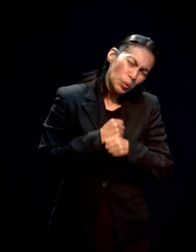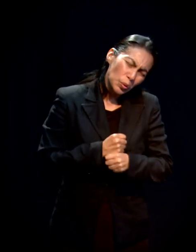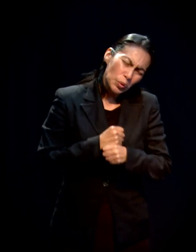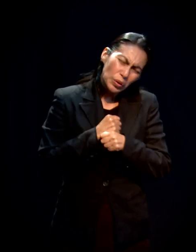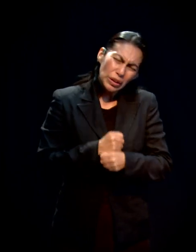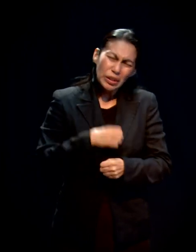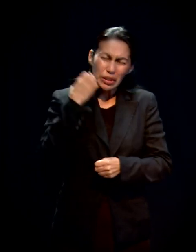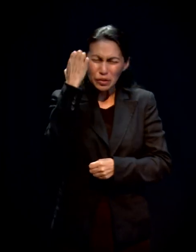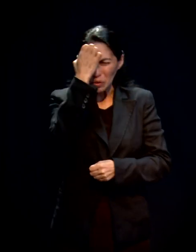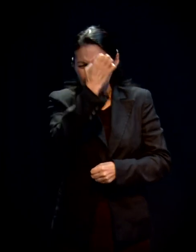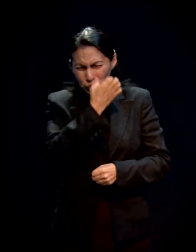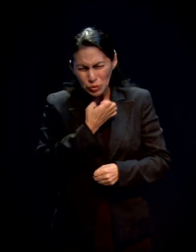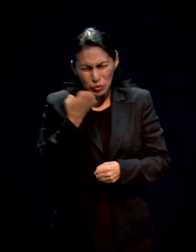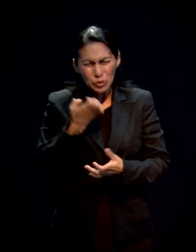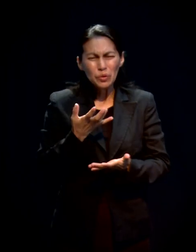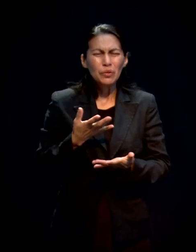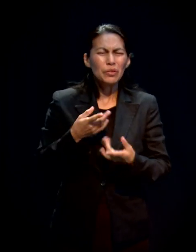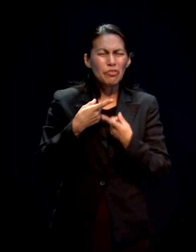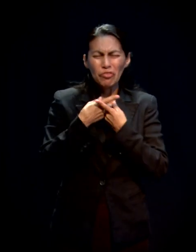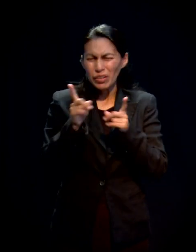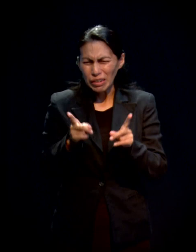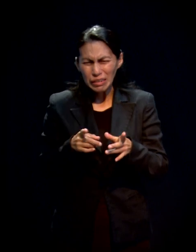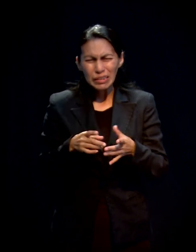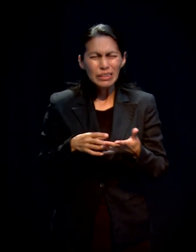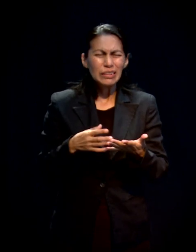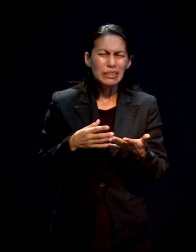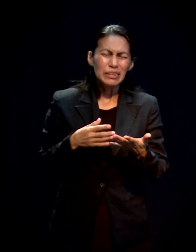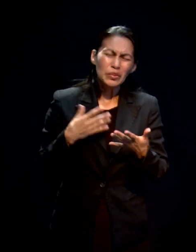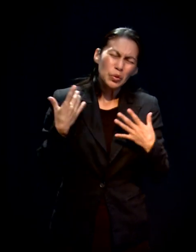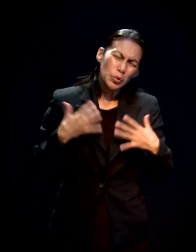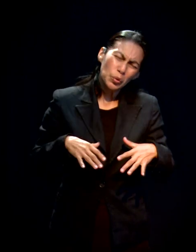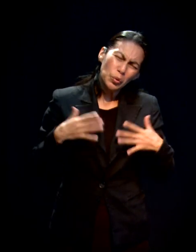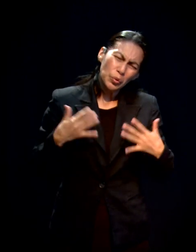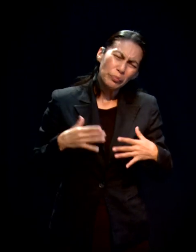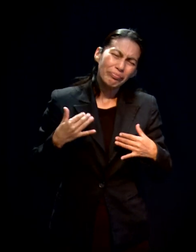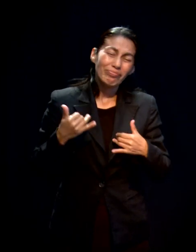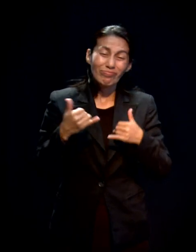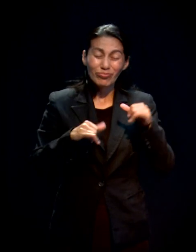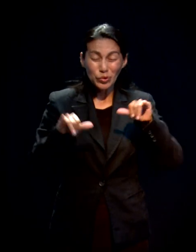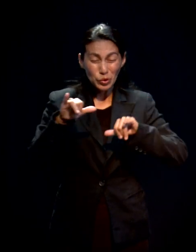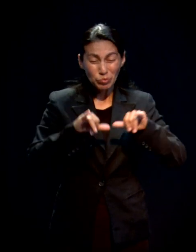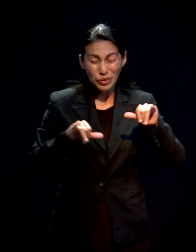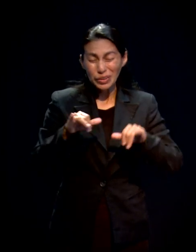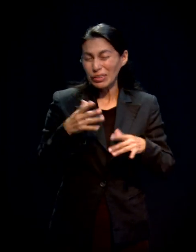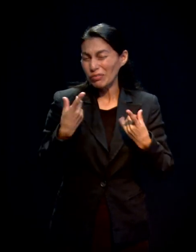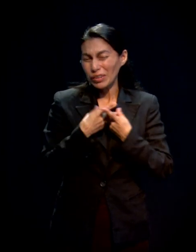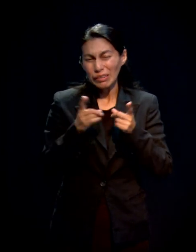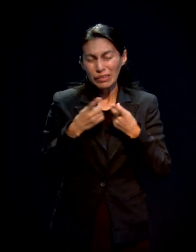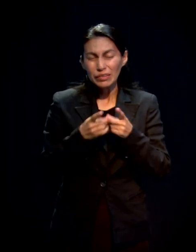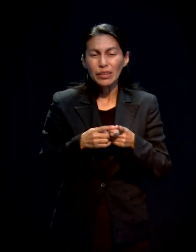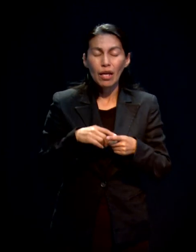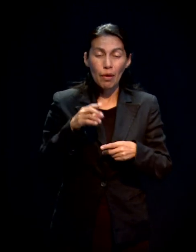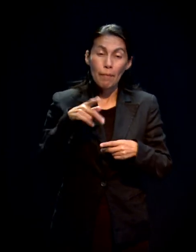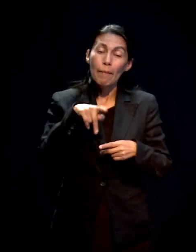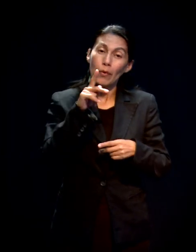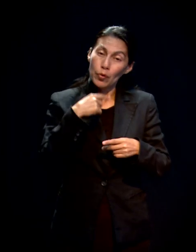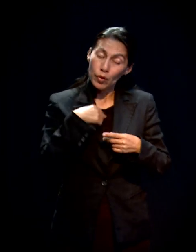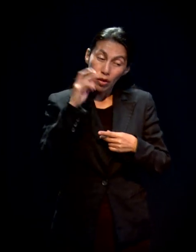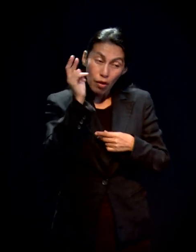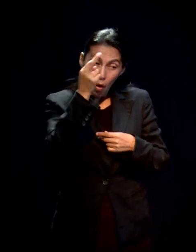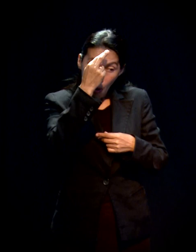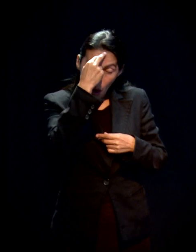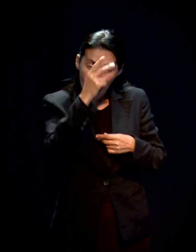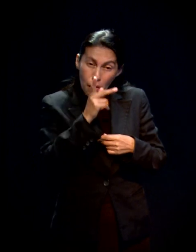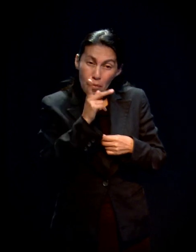por mucho sufrimiento a través de estudios me sacaban biopsias y más un proceso muy doloroso entonces yo recuerdo mucho la